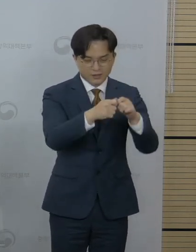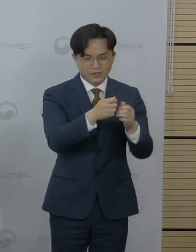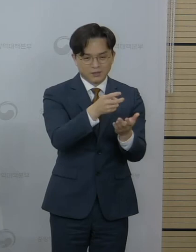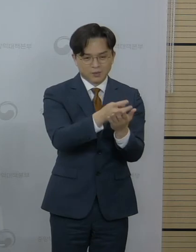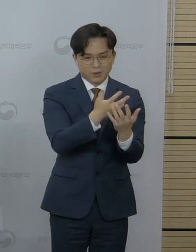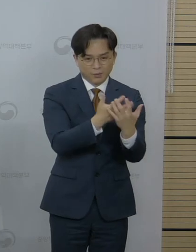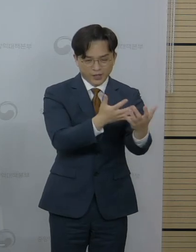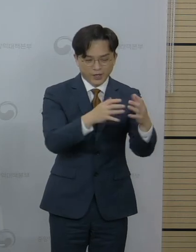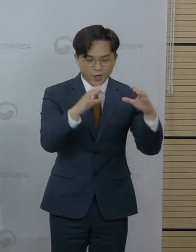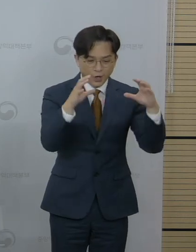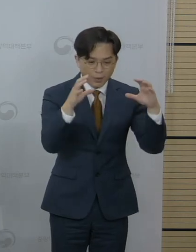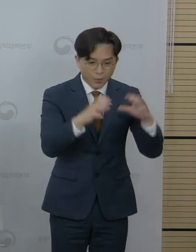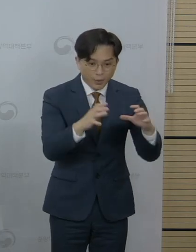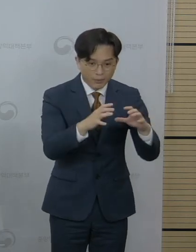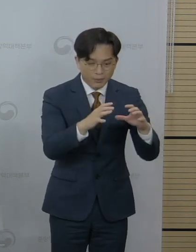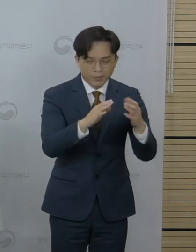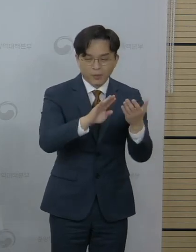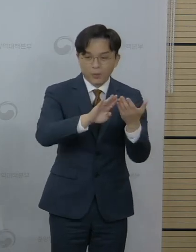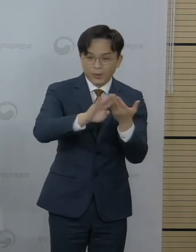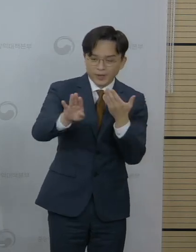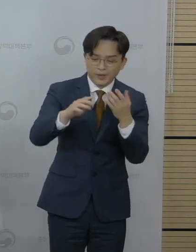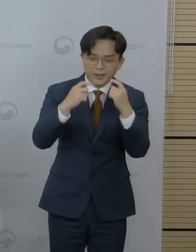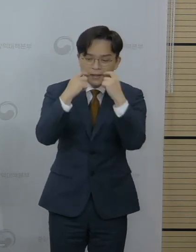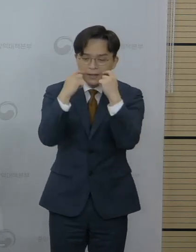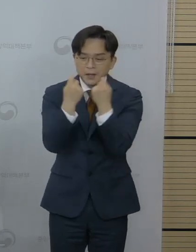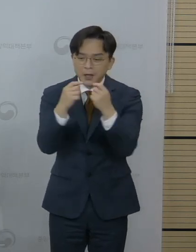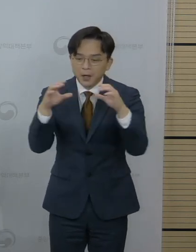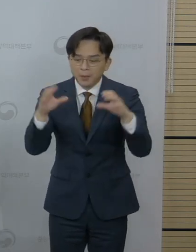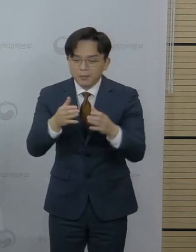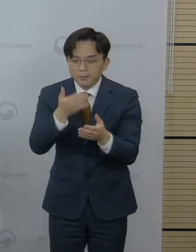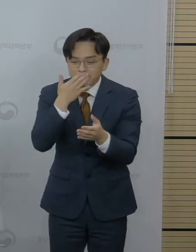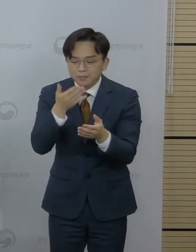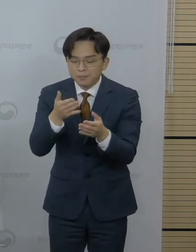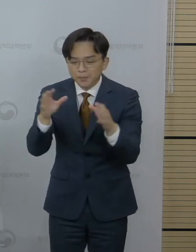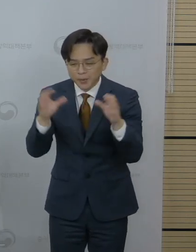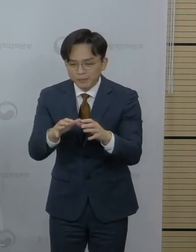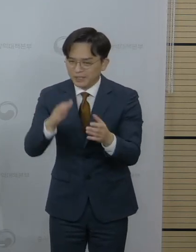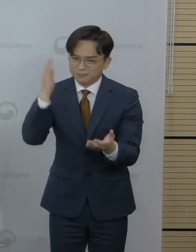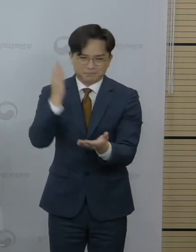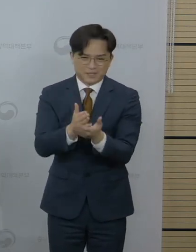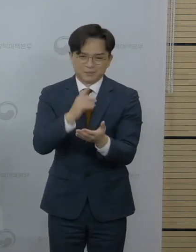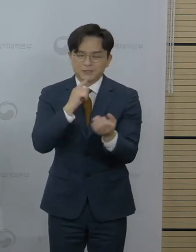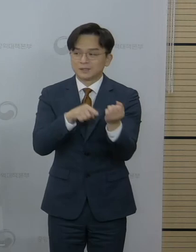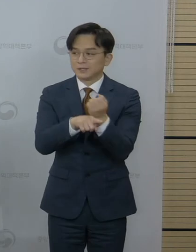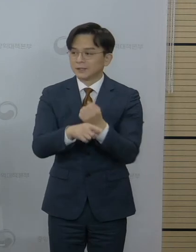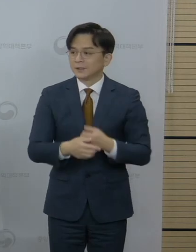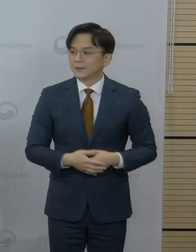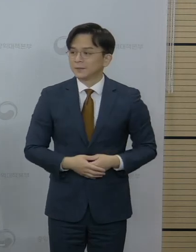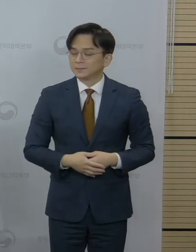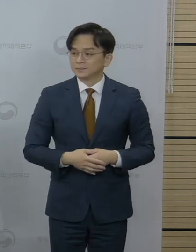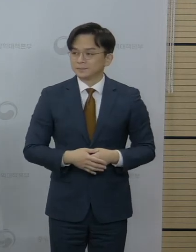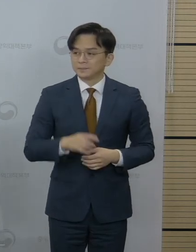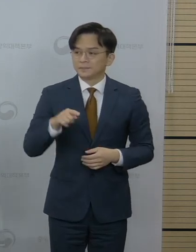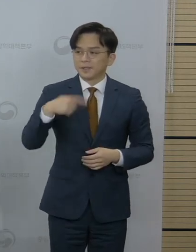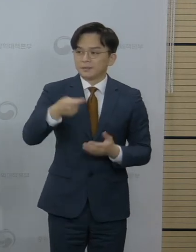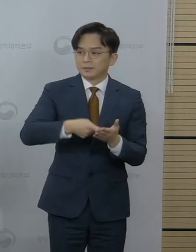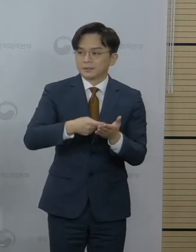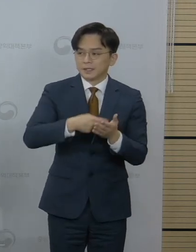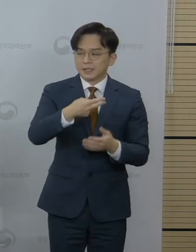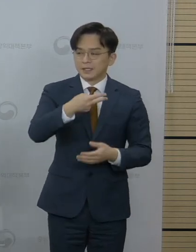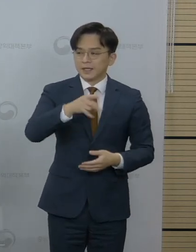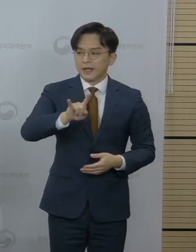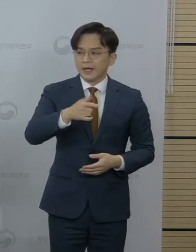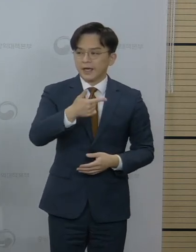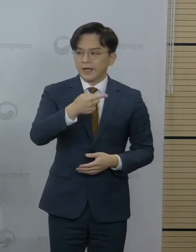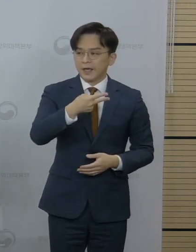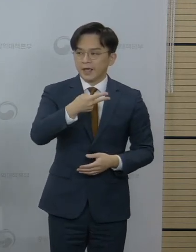대덕넷 김인한 기자님 질문 주셨습니다. 올해 4월에 국립보건연구원에서 바이러스 유사체